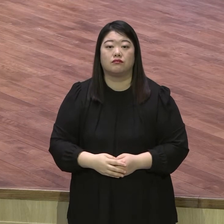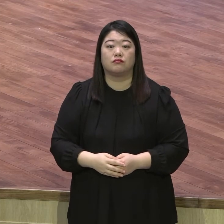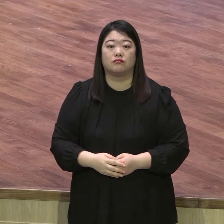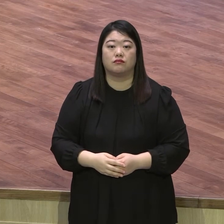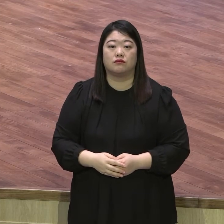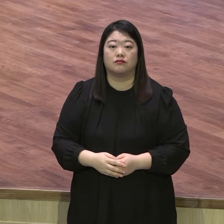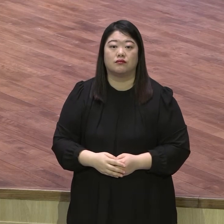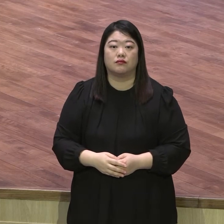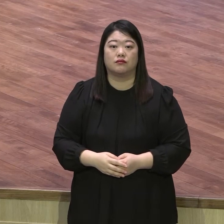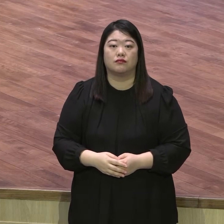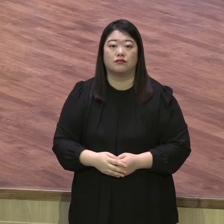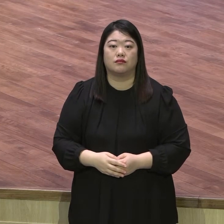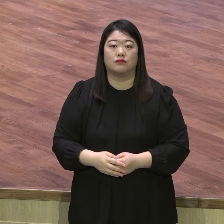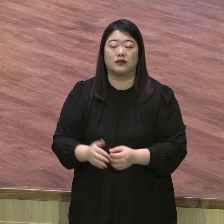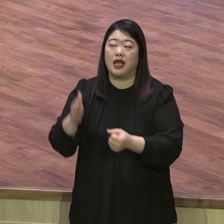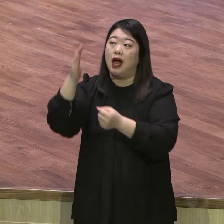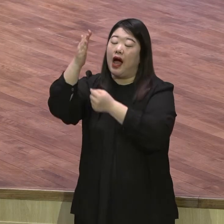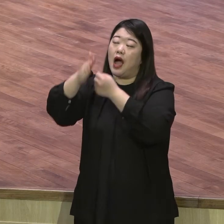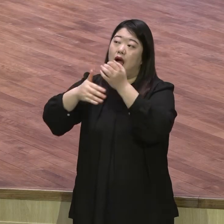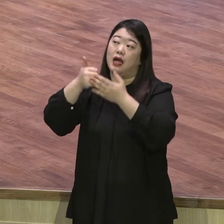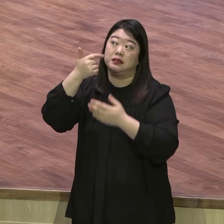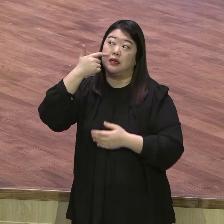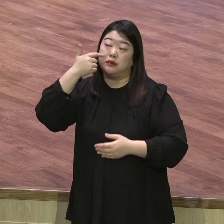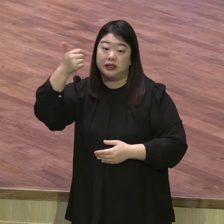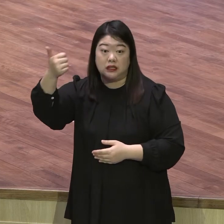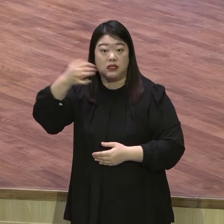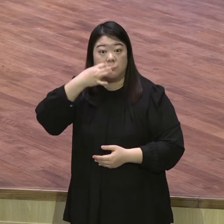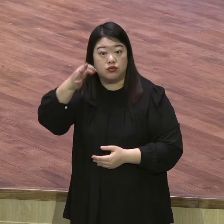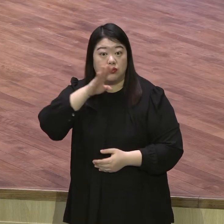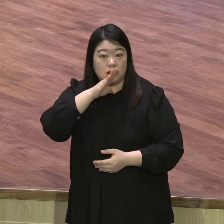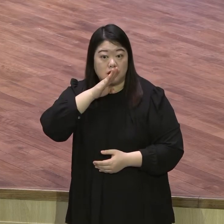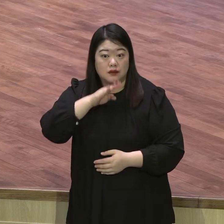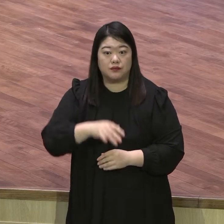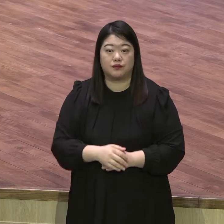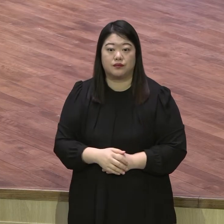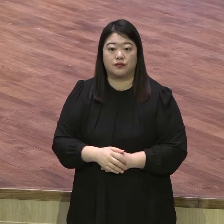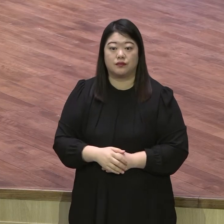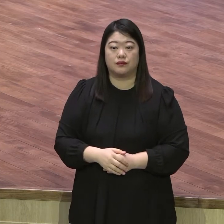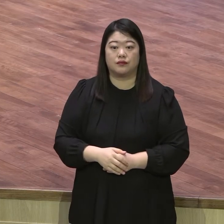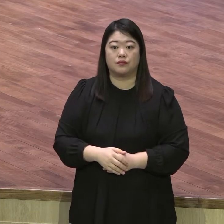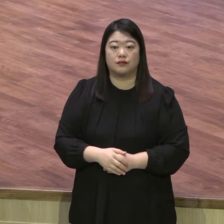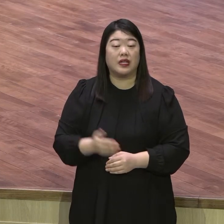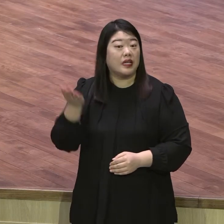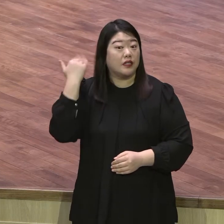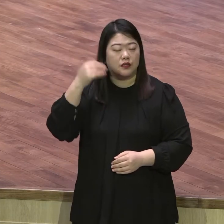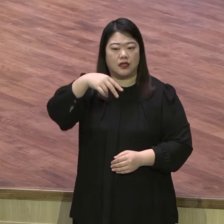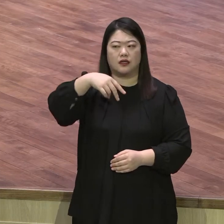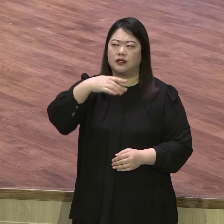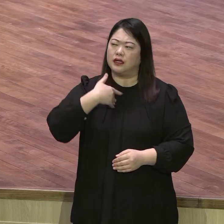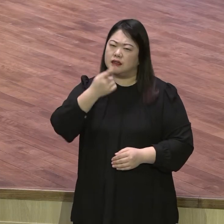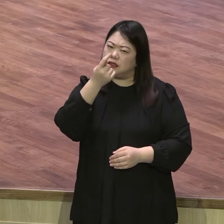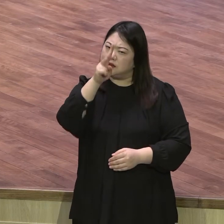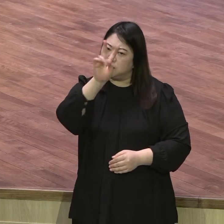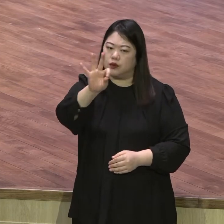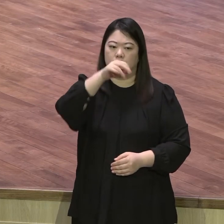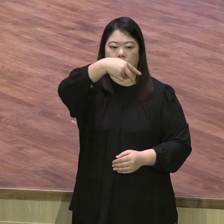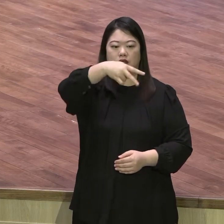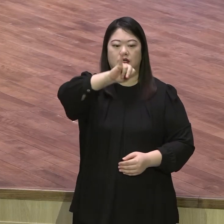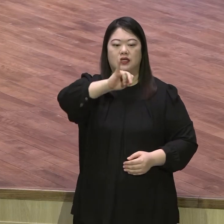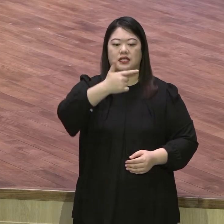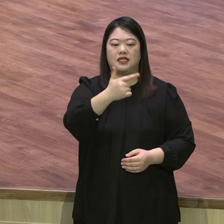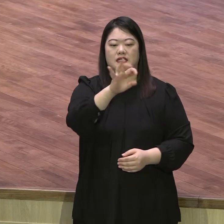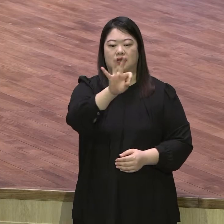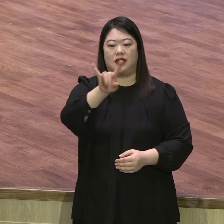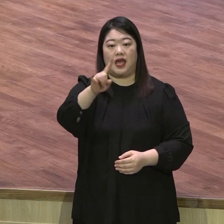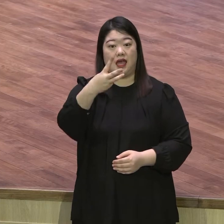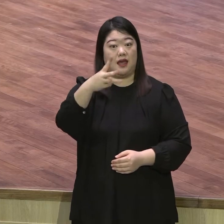아버지 하나님. 그 언젠가 그 시내라 그 뭡니까? 그 탤런트 있잖아요. 시내라 그분이 간증을 하는데 그 믿음이 좋잖아요.